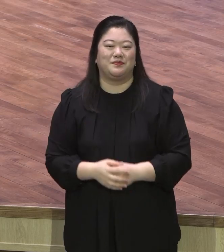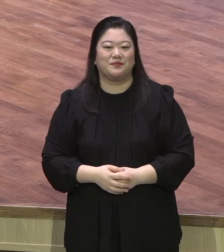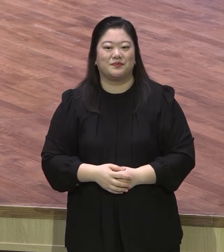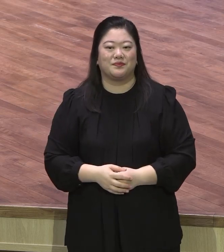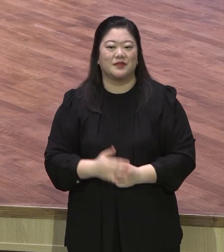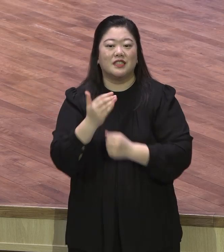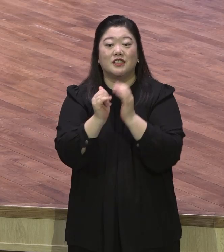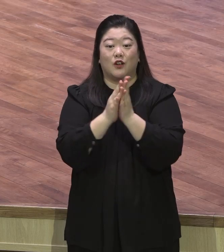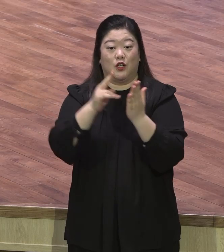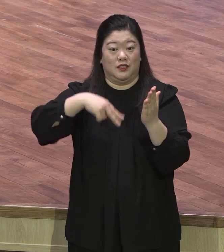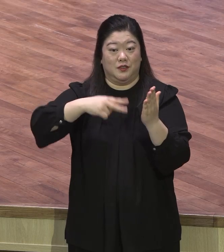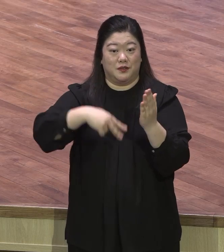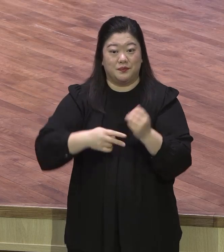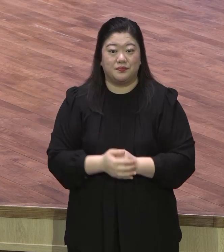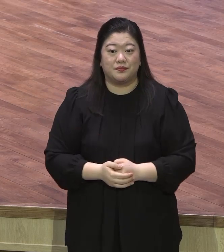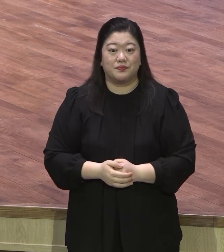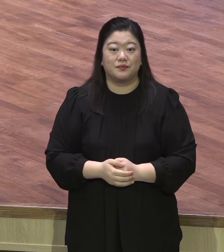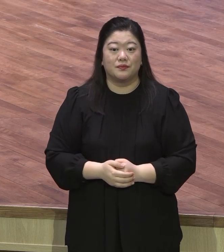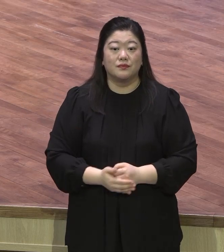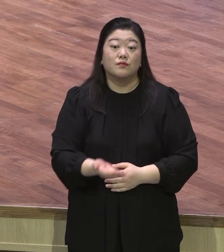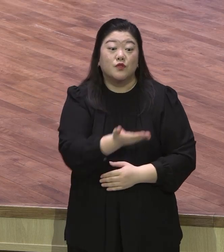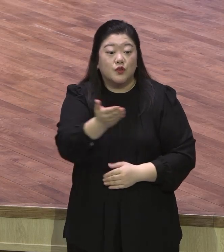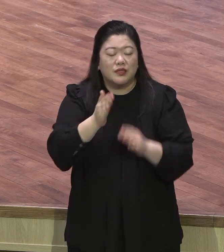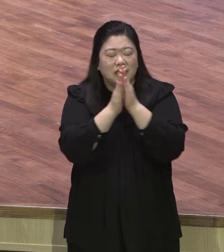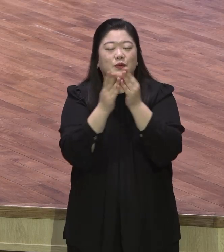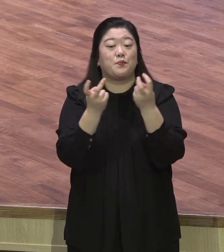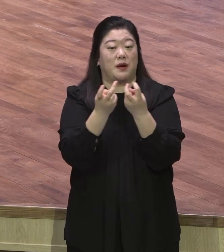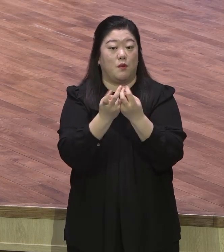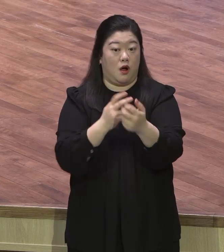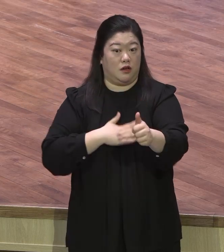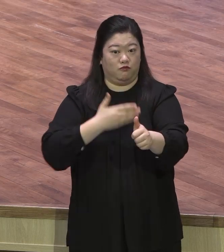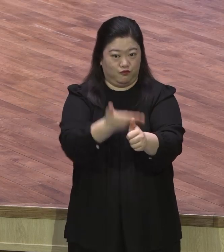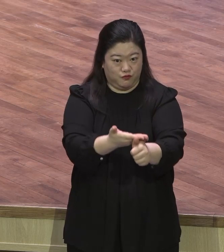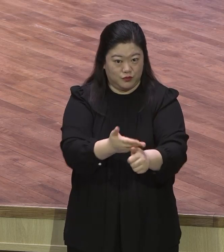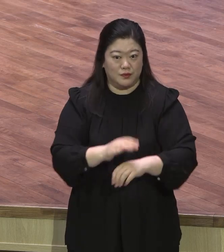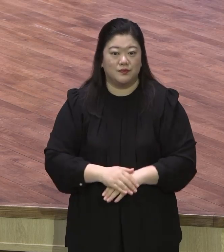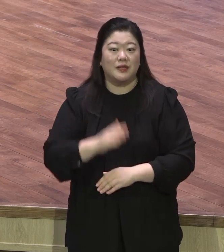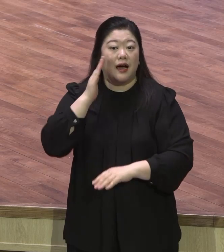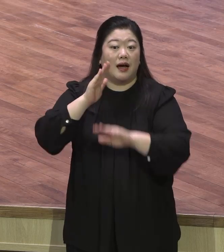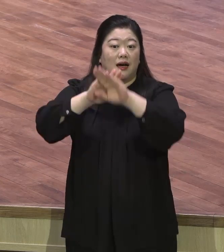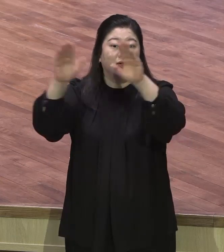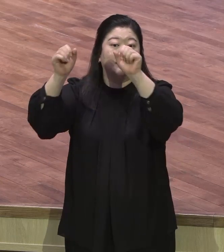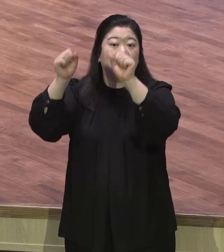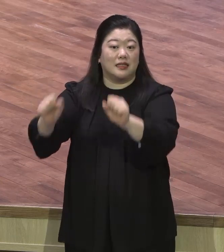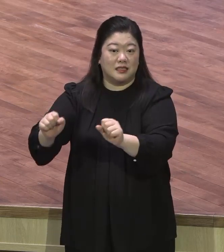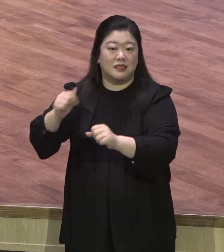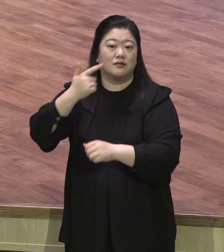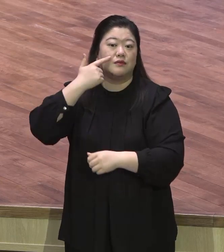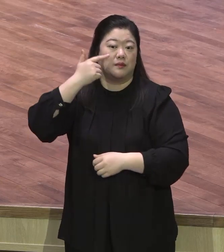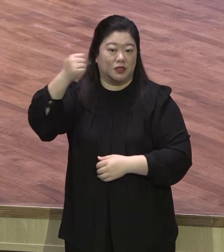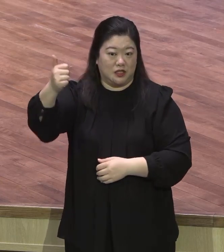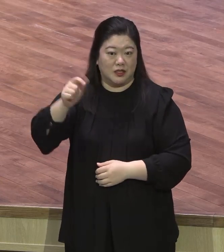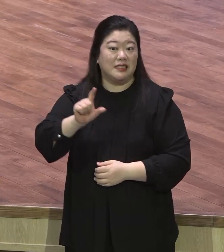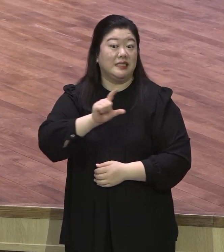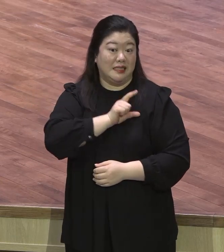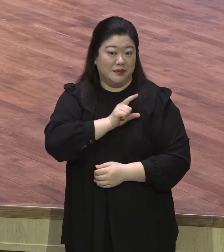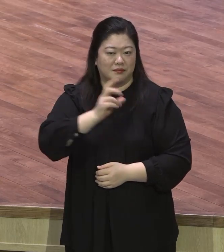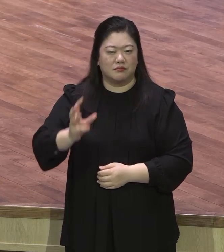구절 봅니다. 그러므로 너희는 이렇게 기도하라. 하늘에 계신 우리 아버지여 이름이